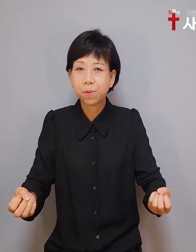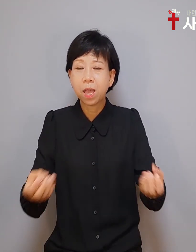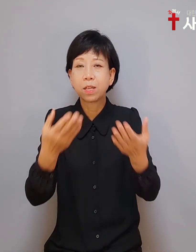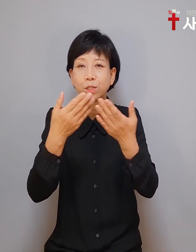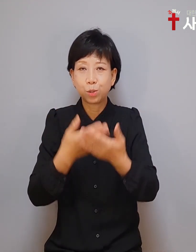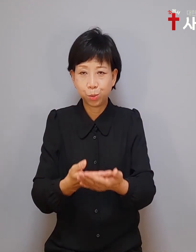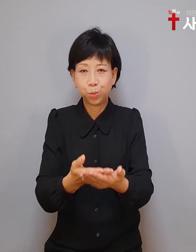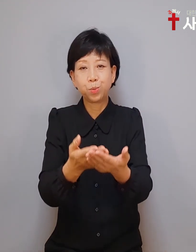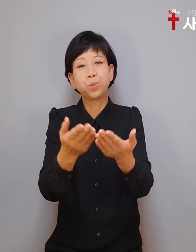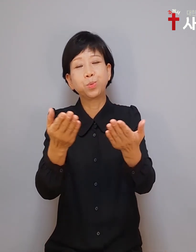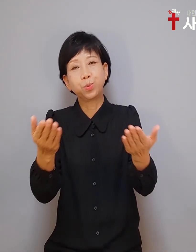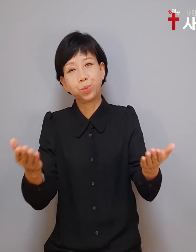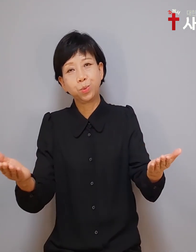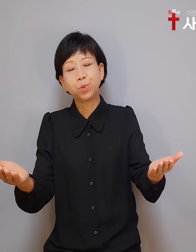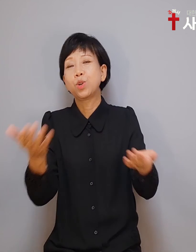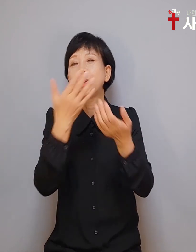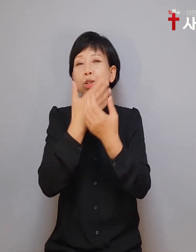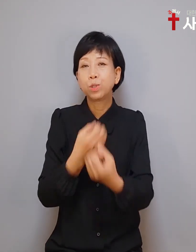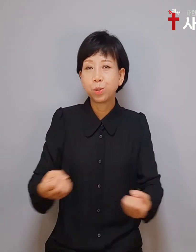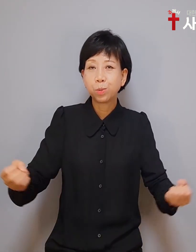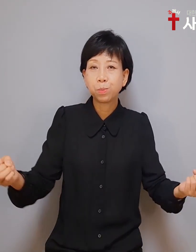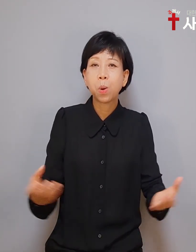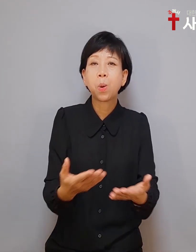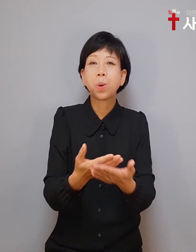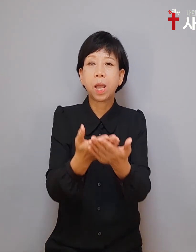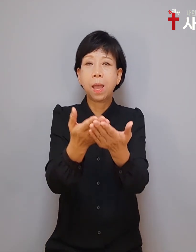bless you.